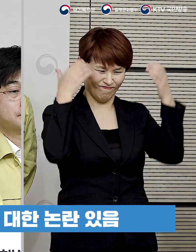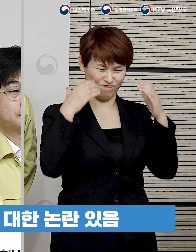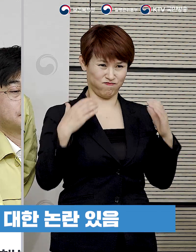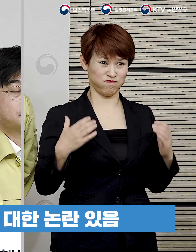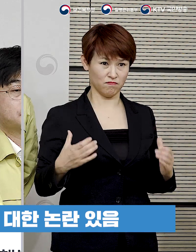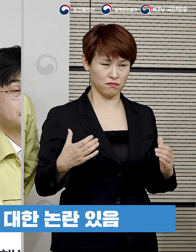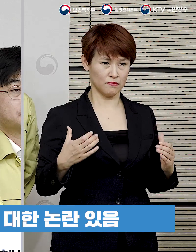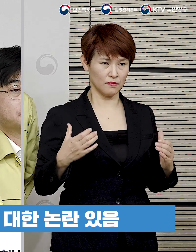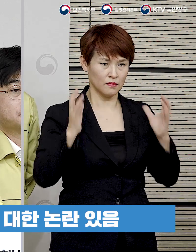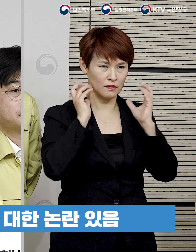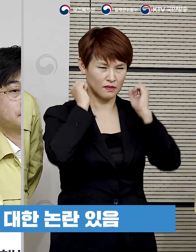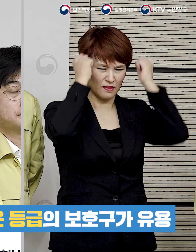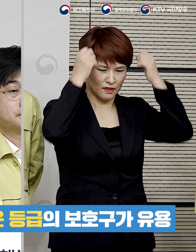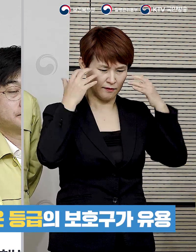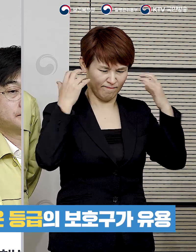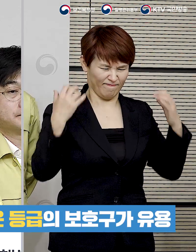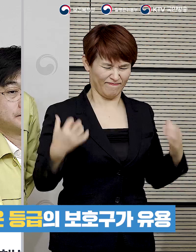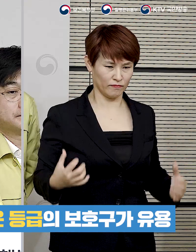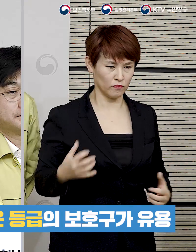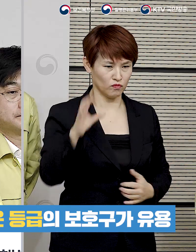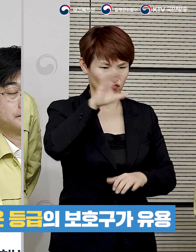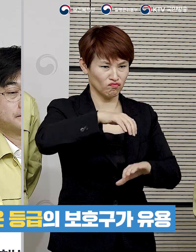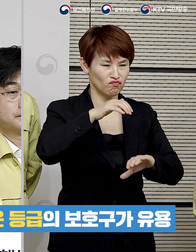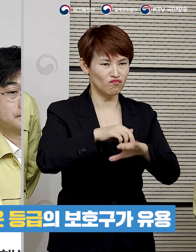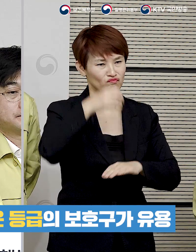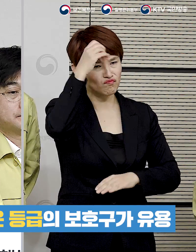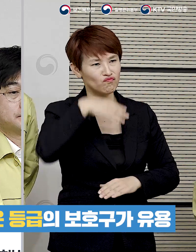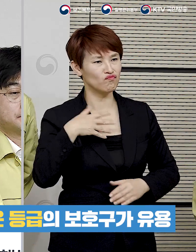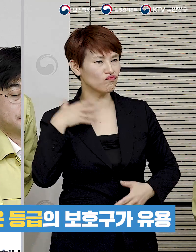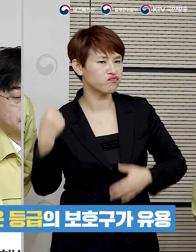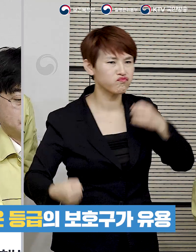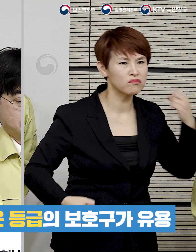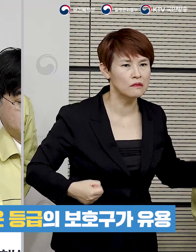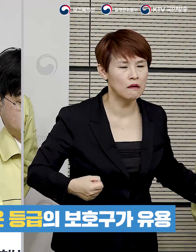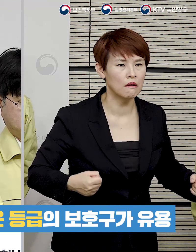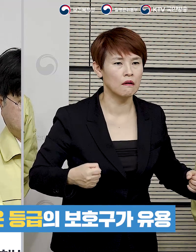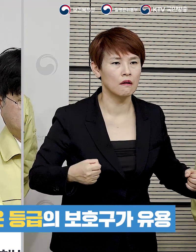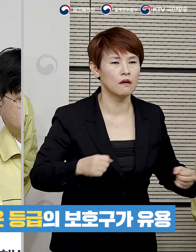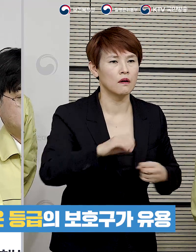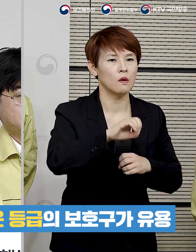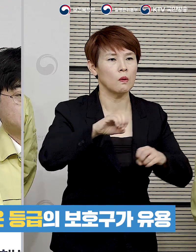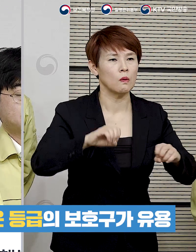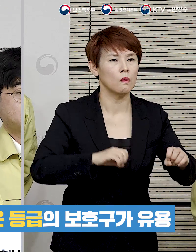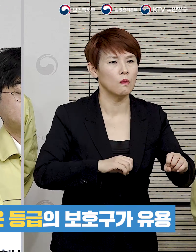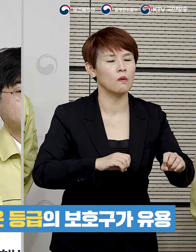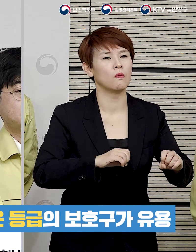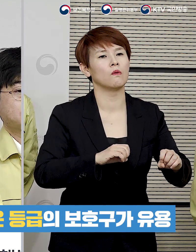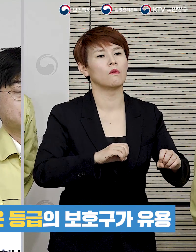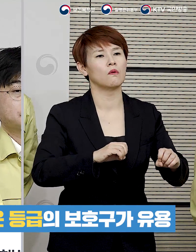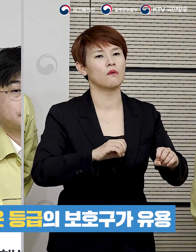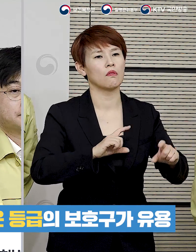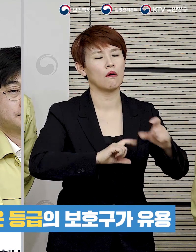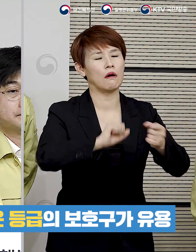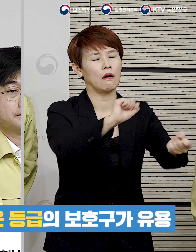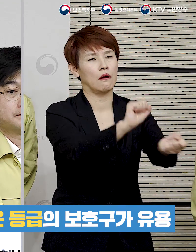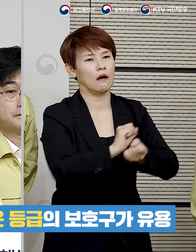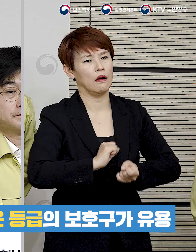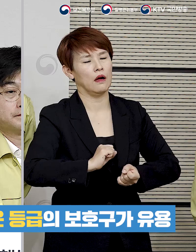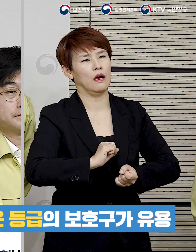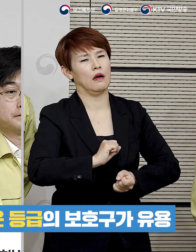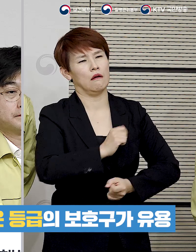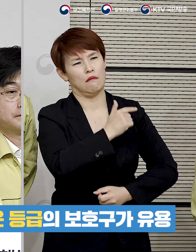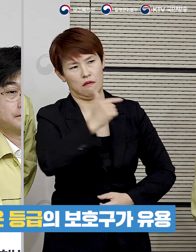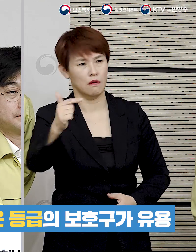부연해서 설명드리고 싶은 것은 레벨 D 보호구는 벗을 때 제대로 훈련받지 못하고 벗으면 오히려 밑에